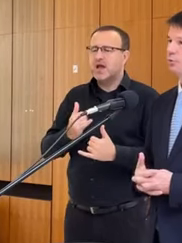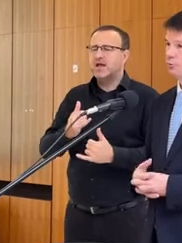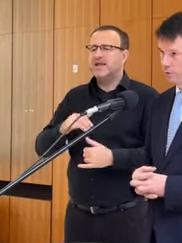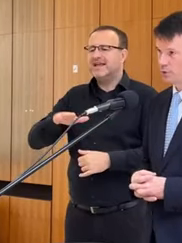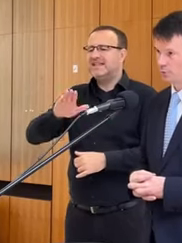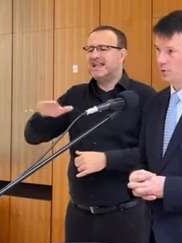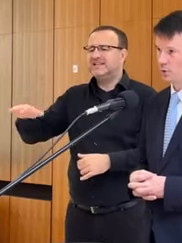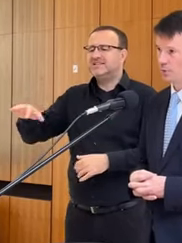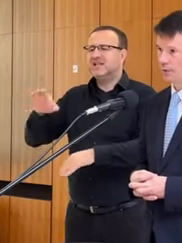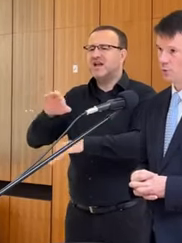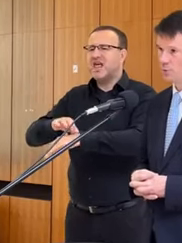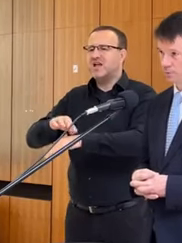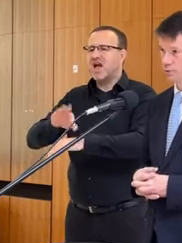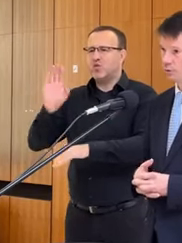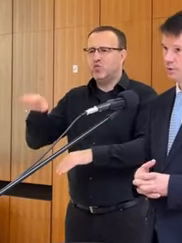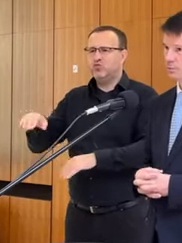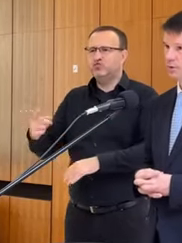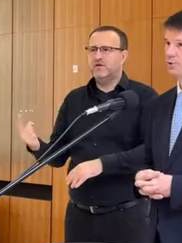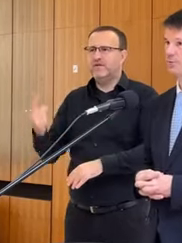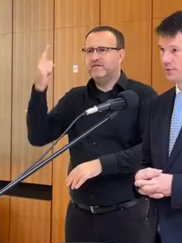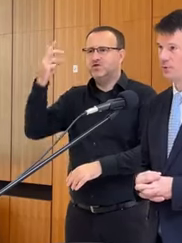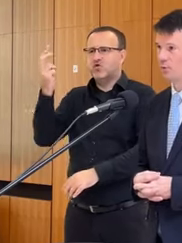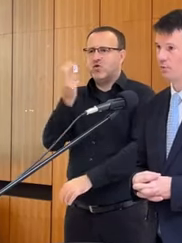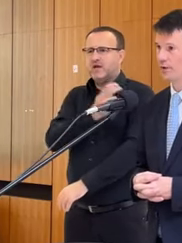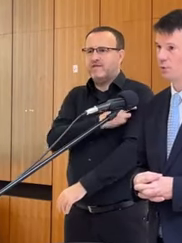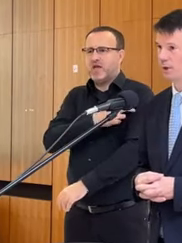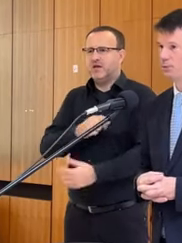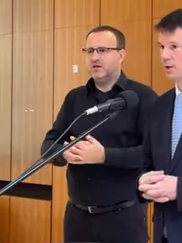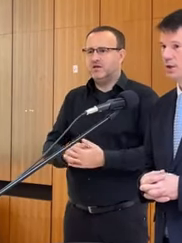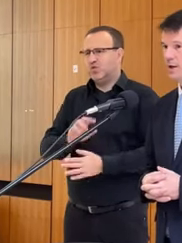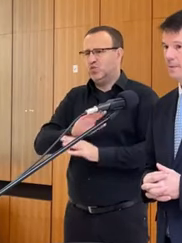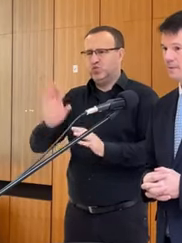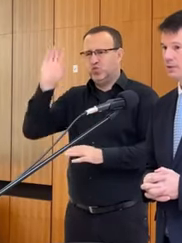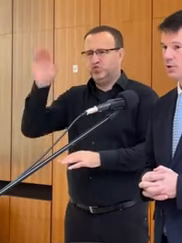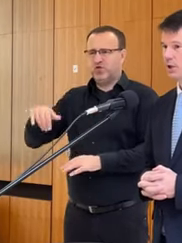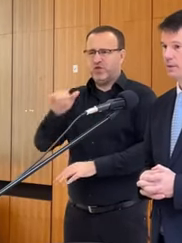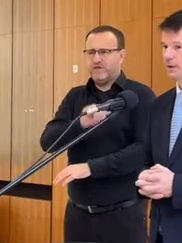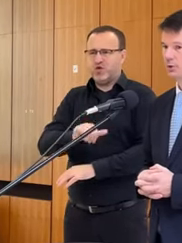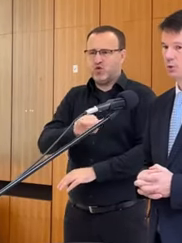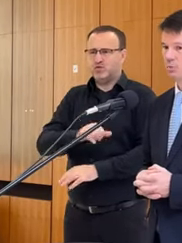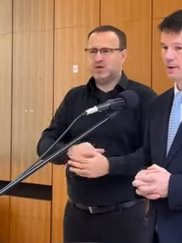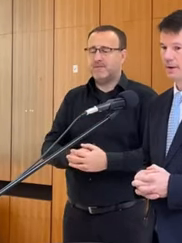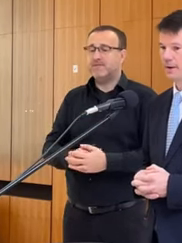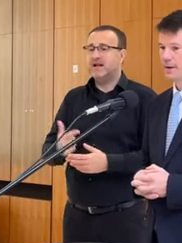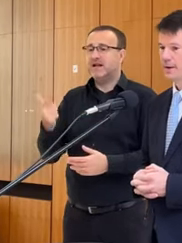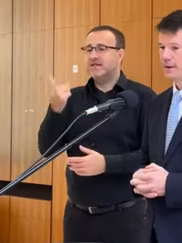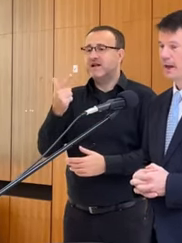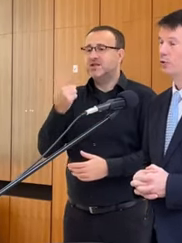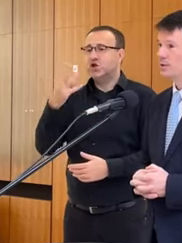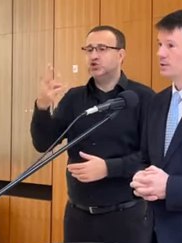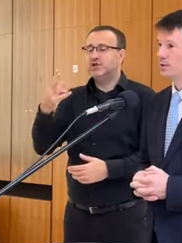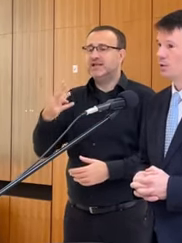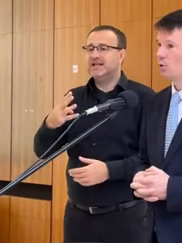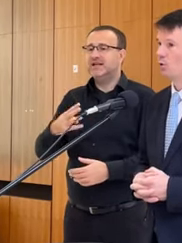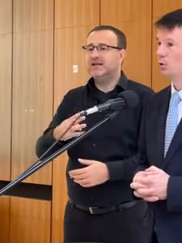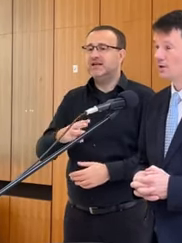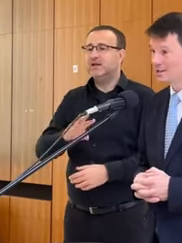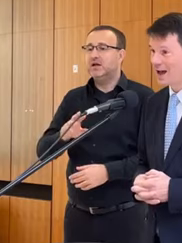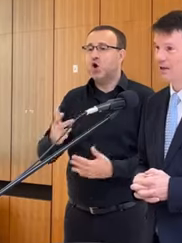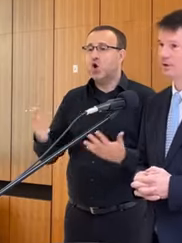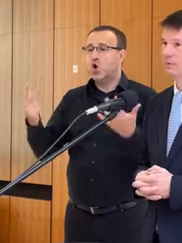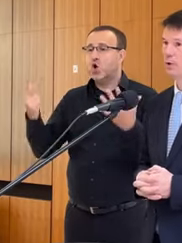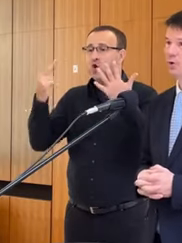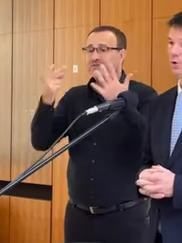pediatrov, ktorí sú už vo vysokom veku. Dovolím si povedať, že v vysokom veku, pretože 24 pediatrov máme nad 80 rokov,